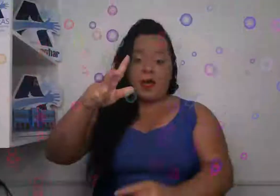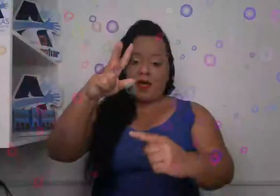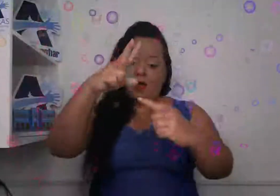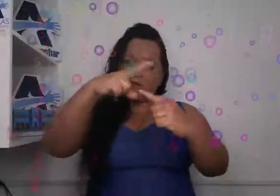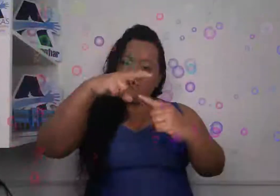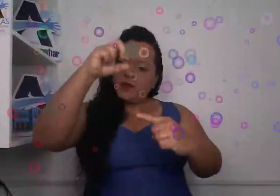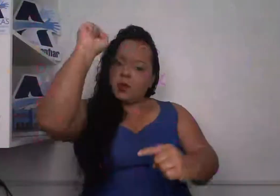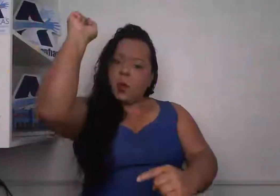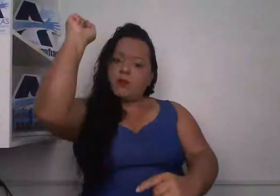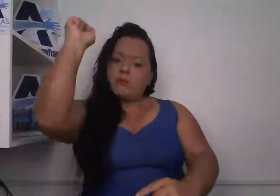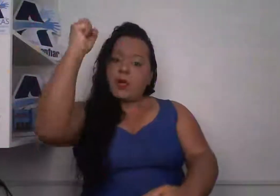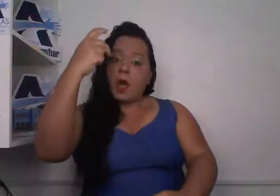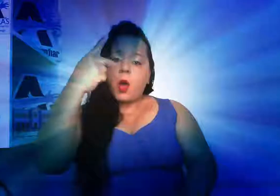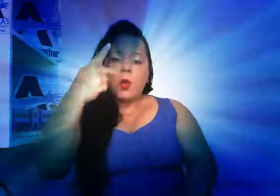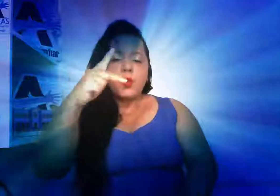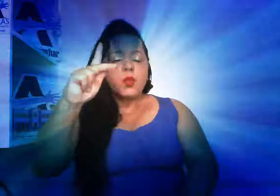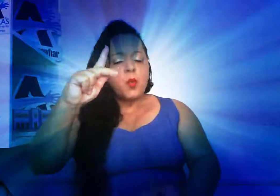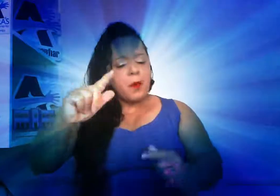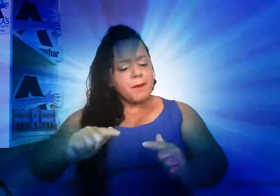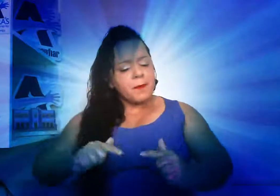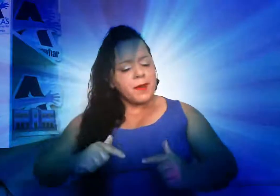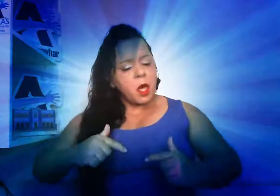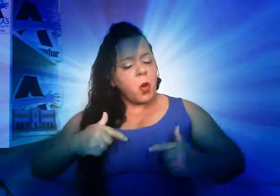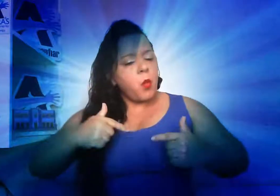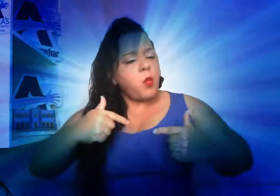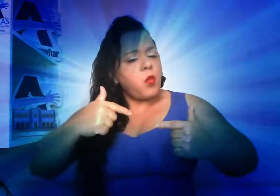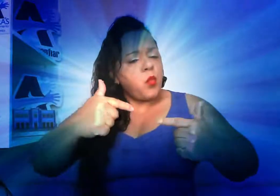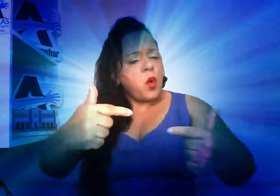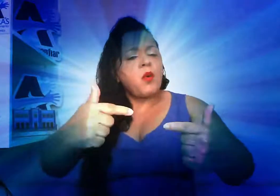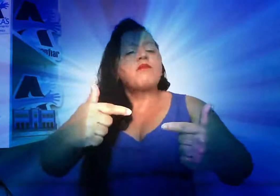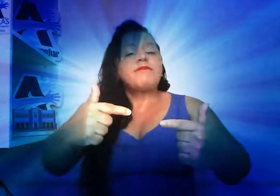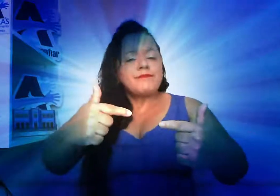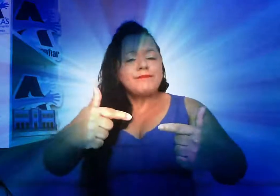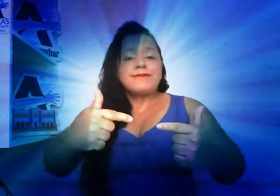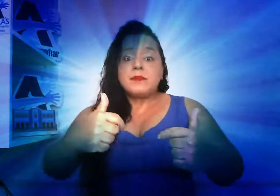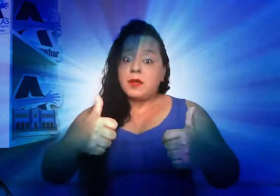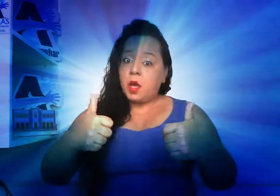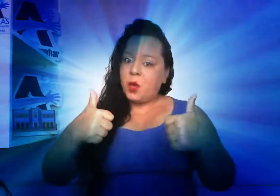Supera-se. A vitória é sua. Lute.